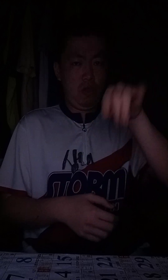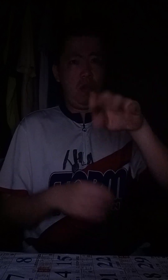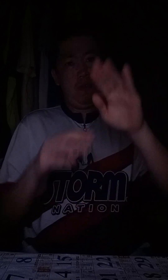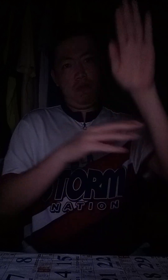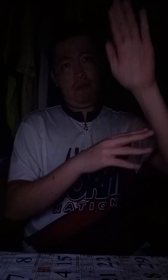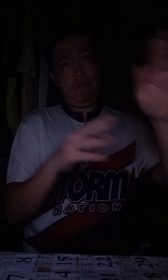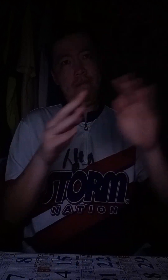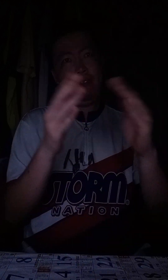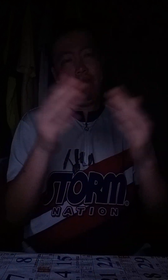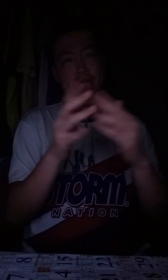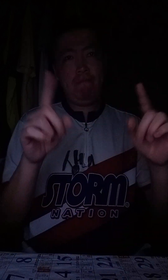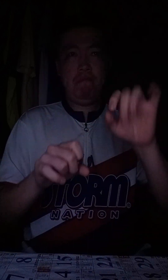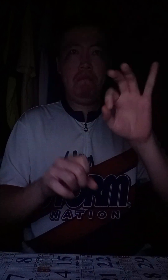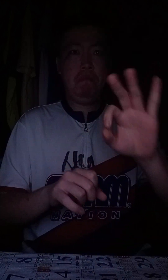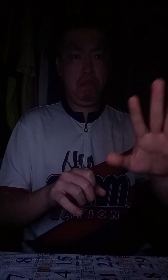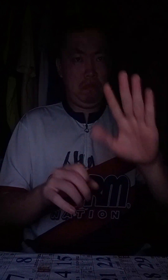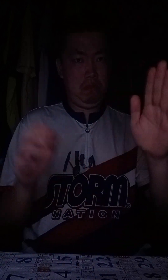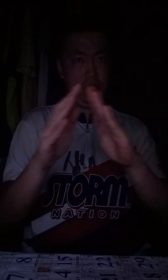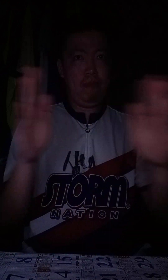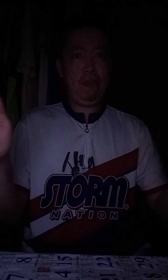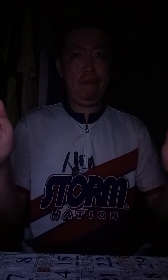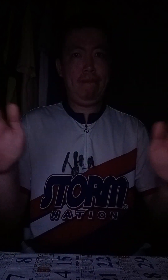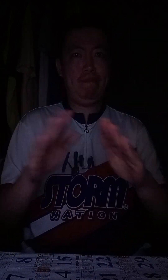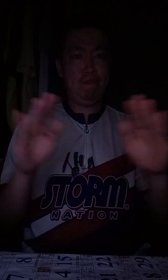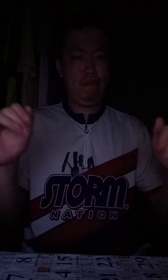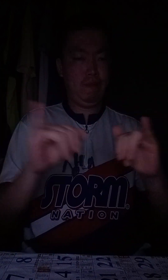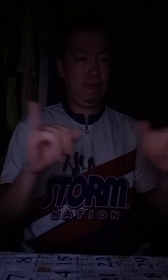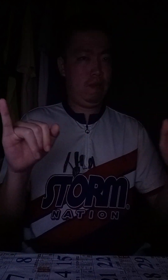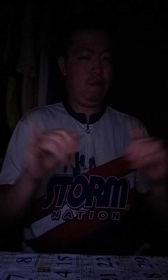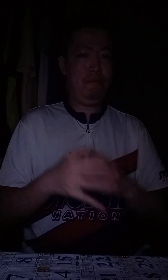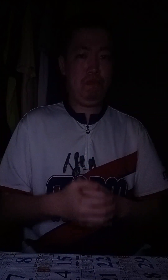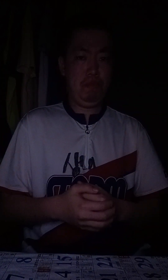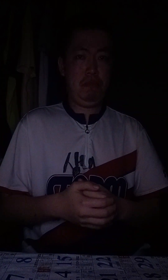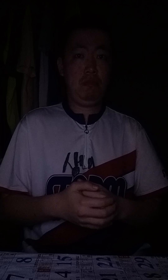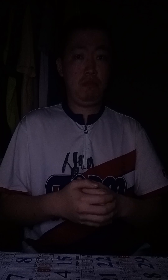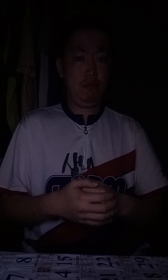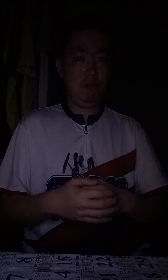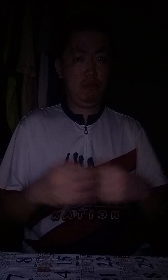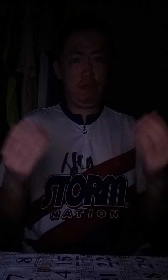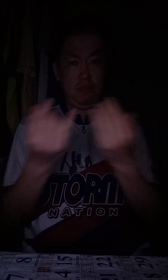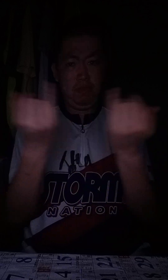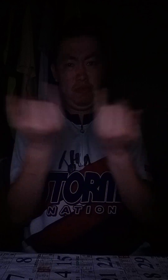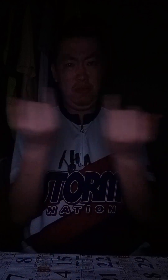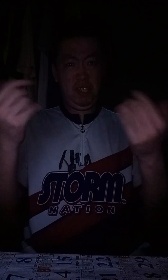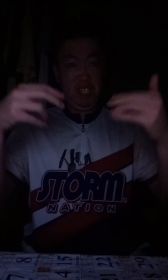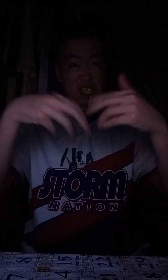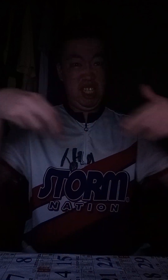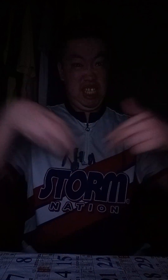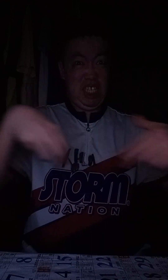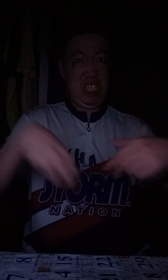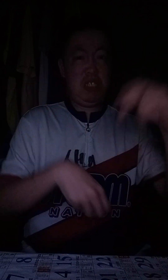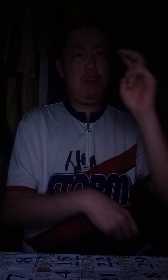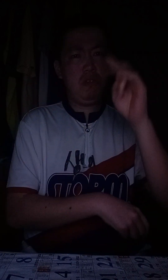위쪽이 7.5mm 이상 벌어져야 작동합니다. 위쪽에 이만큼 틈이 생기려면 문